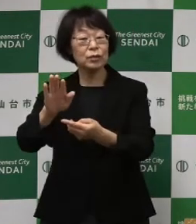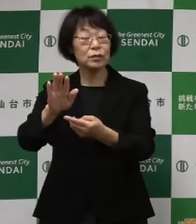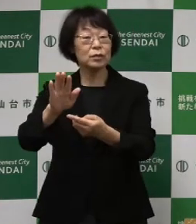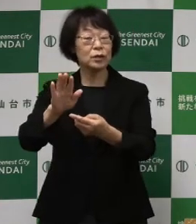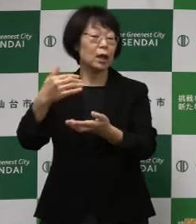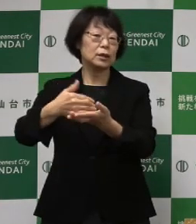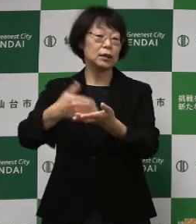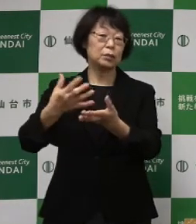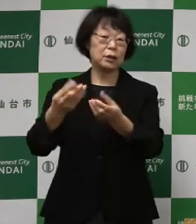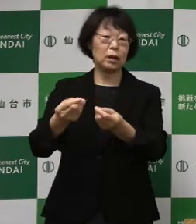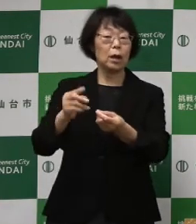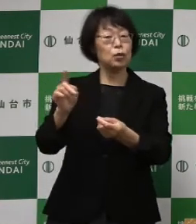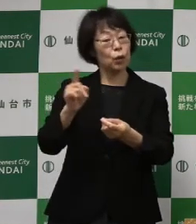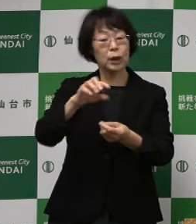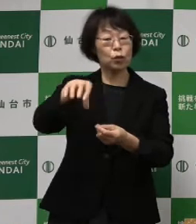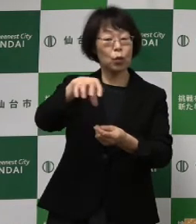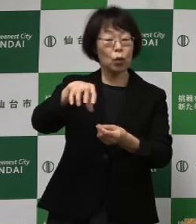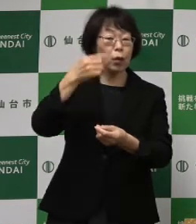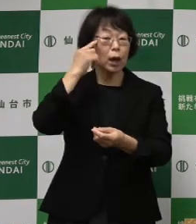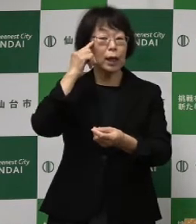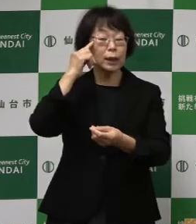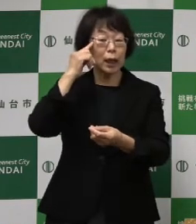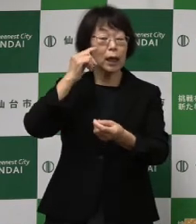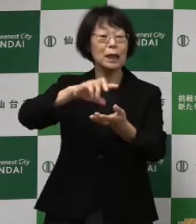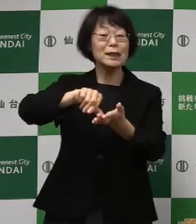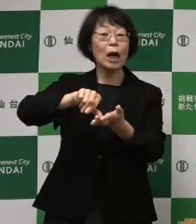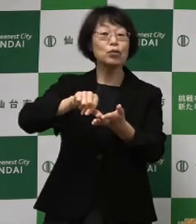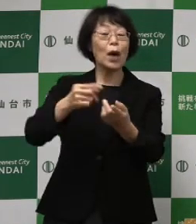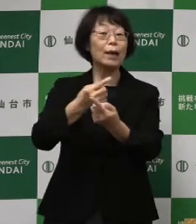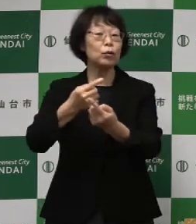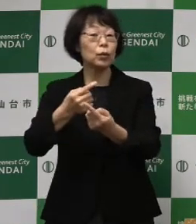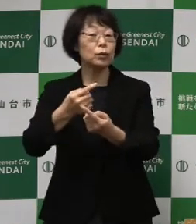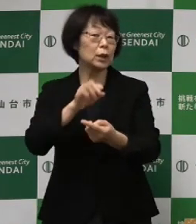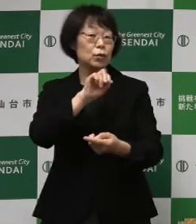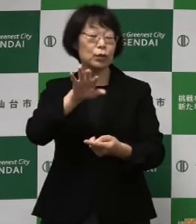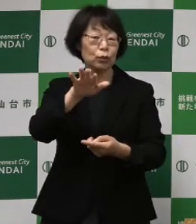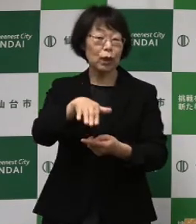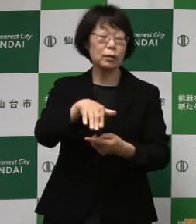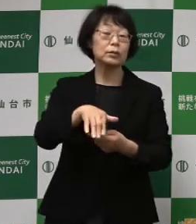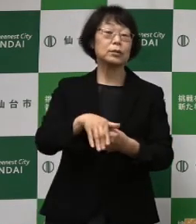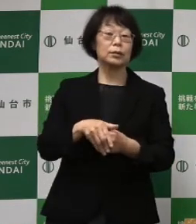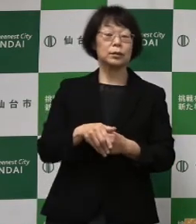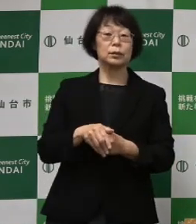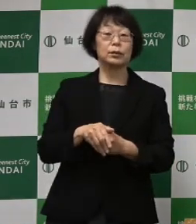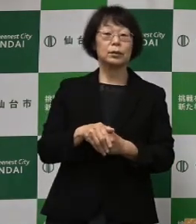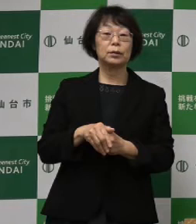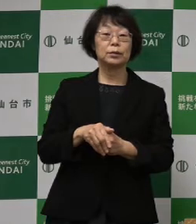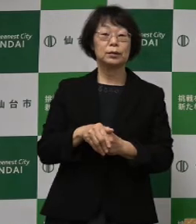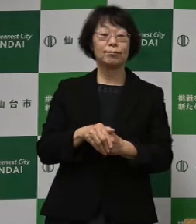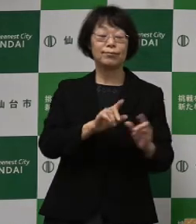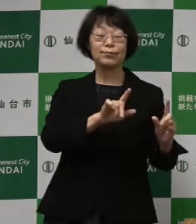れども、それはどういったところを捉えての感想なのかをちょっと確認させていただきたいなっていう。